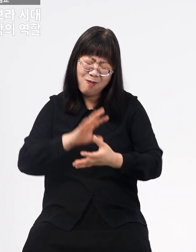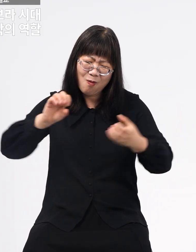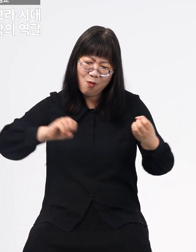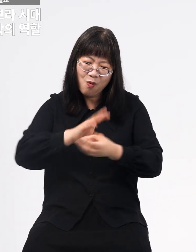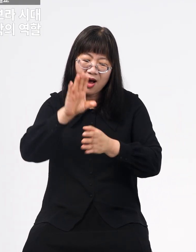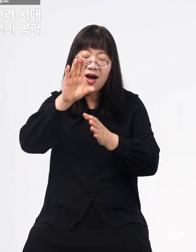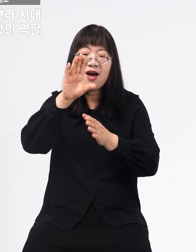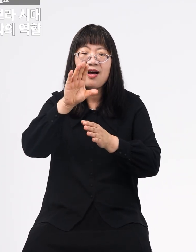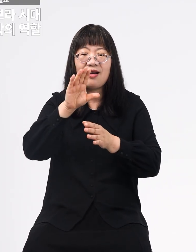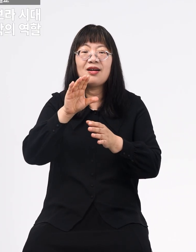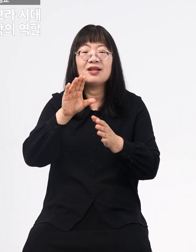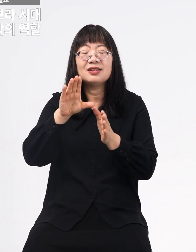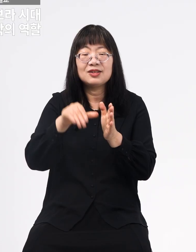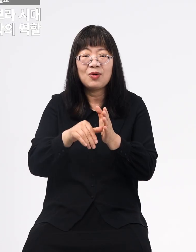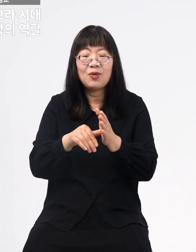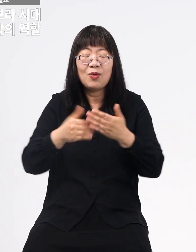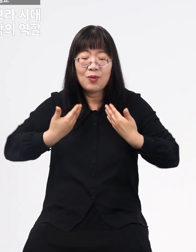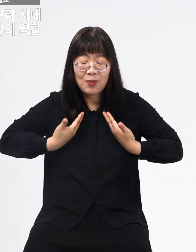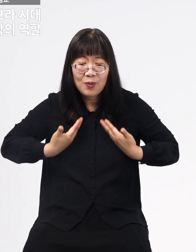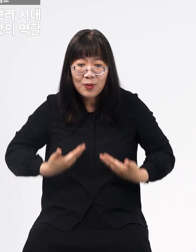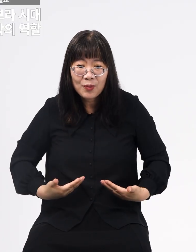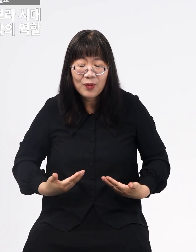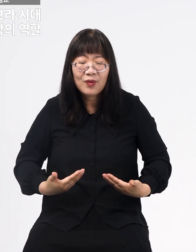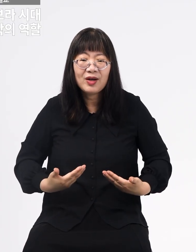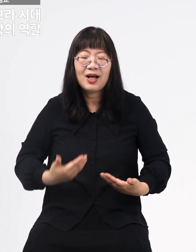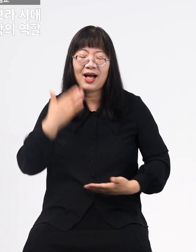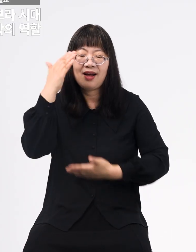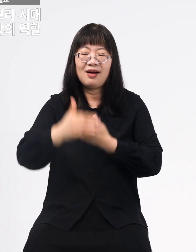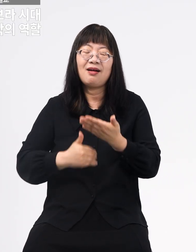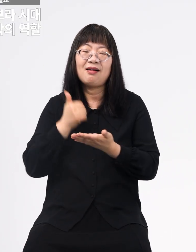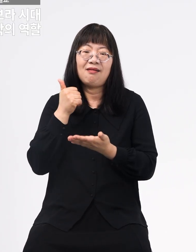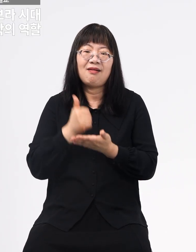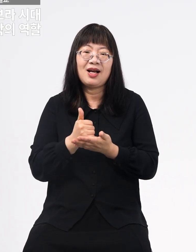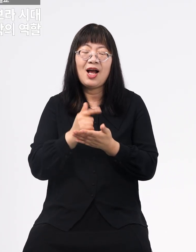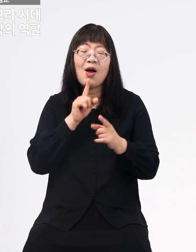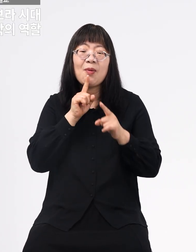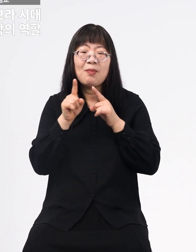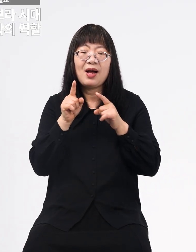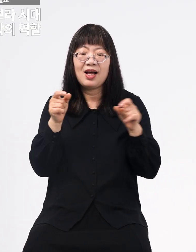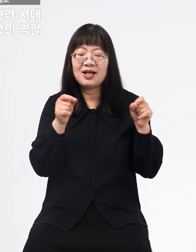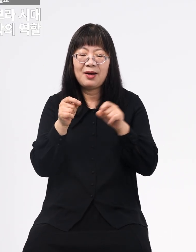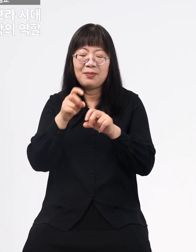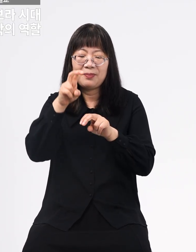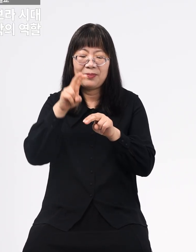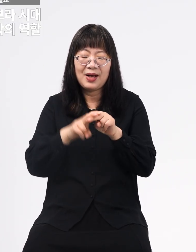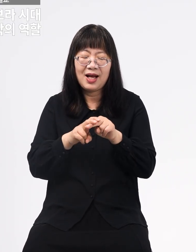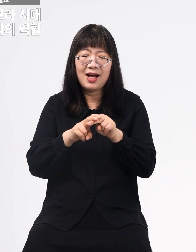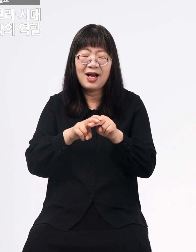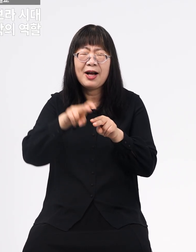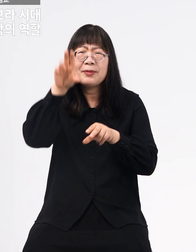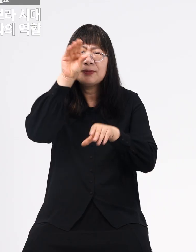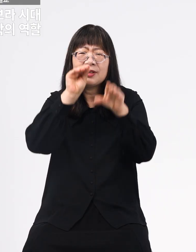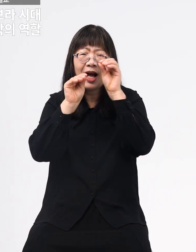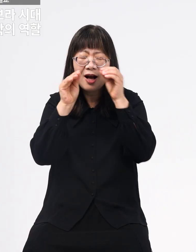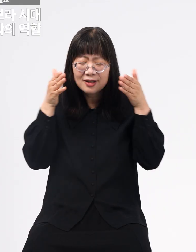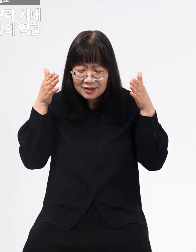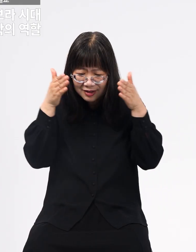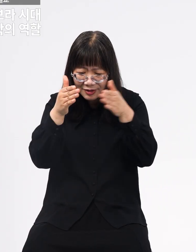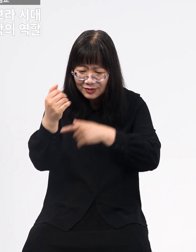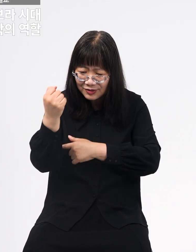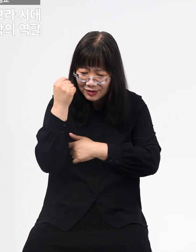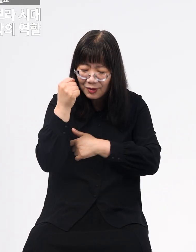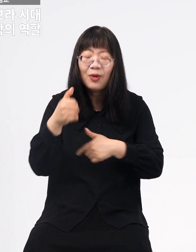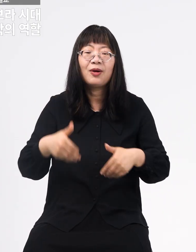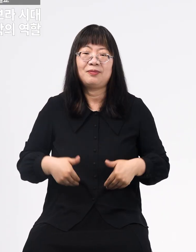대혼란일수록 고요히 하나님의 말씀 앞에 앉는 집중력이 필요한